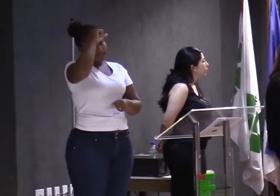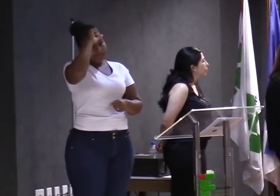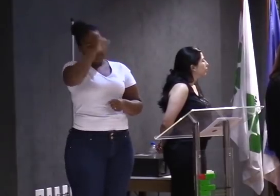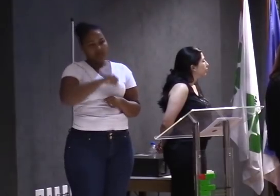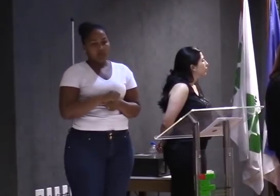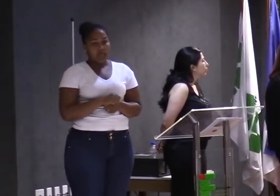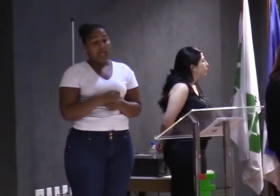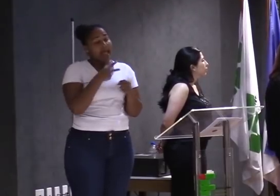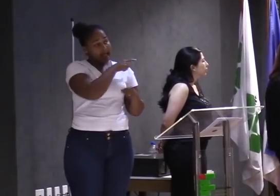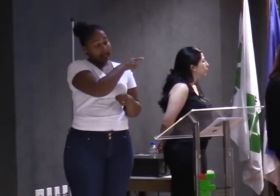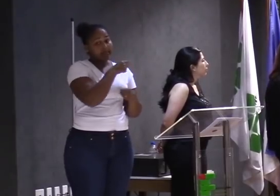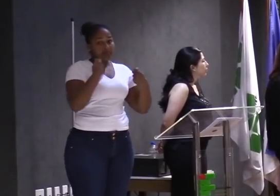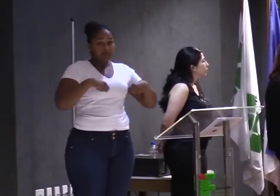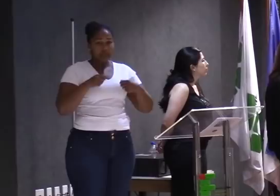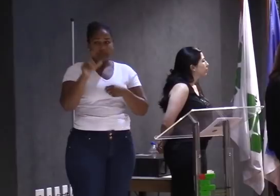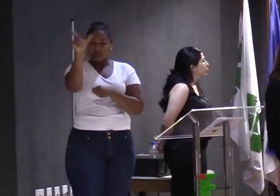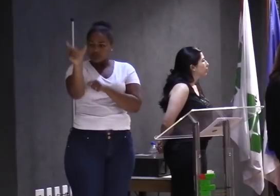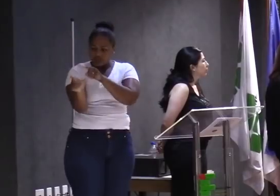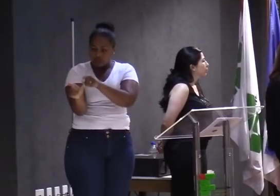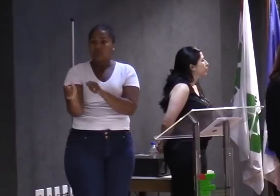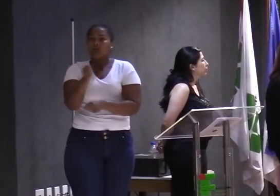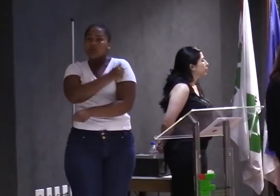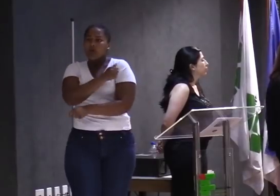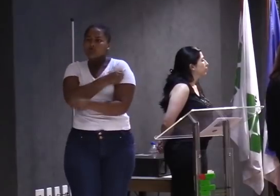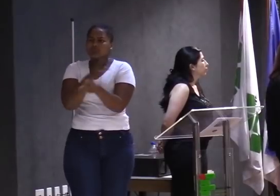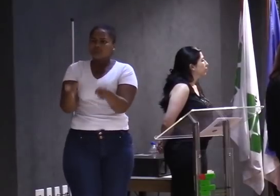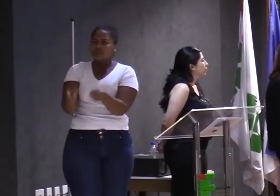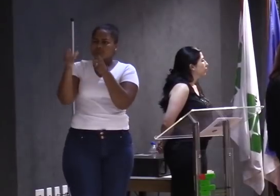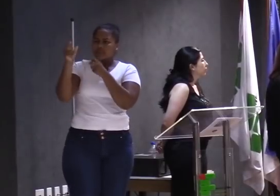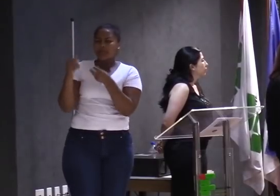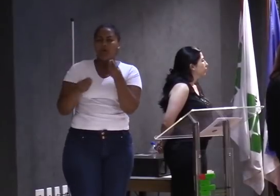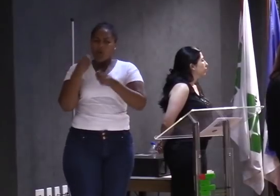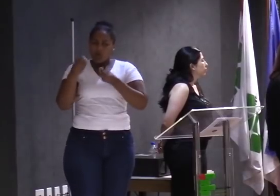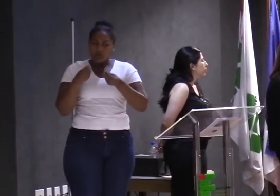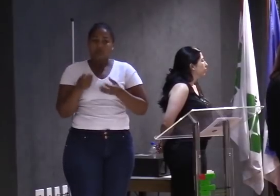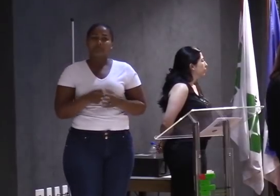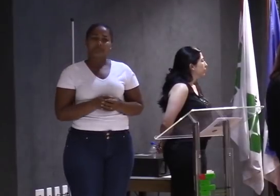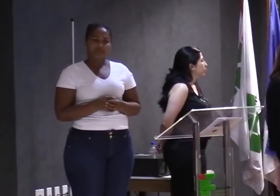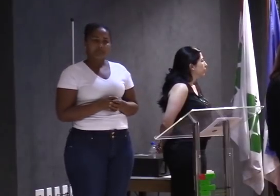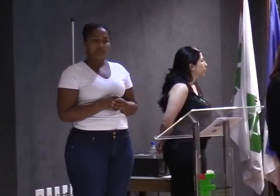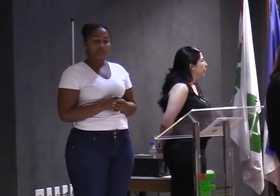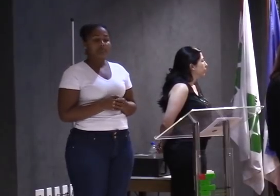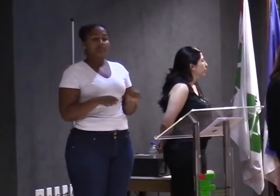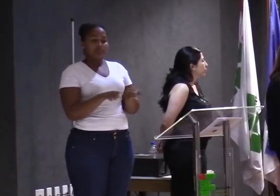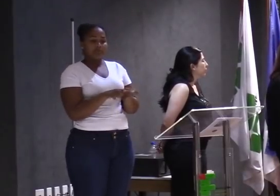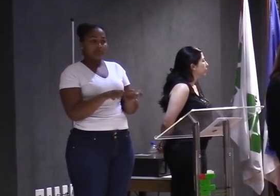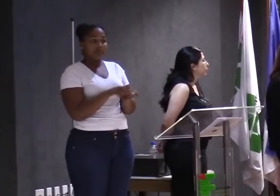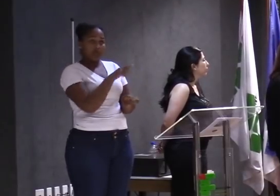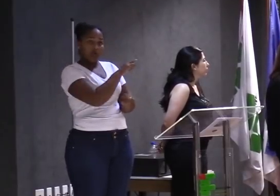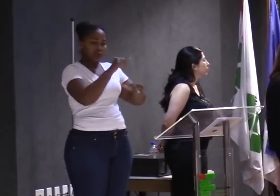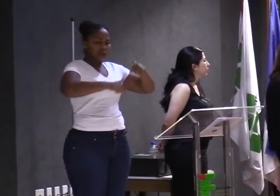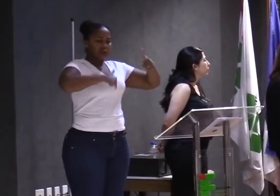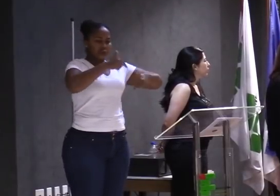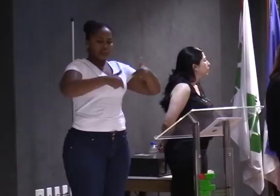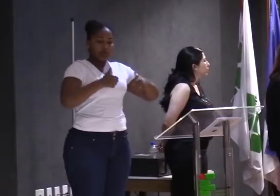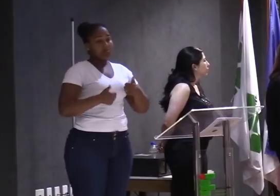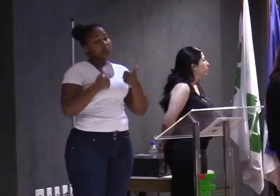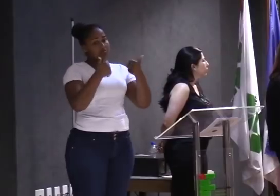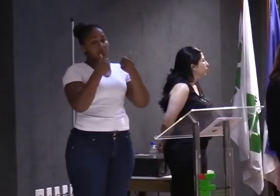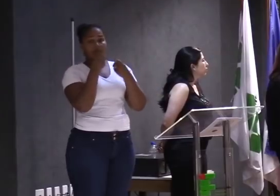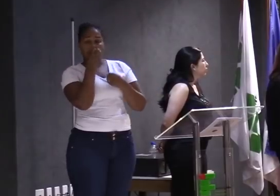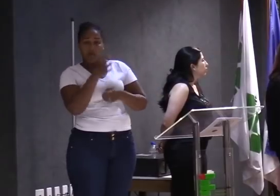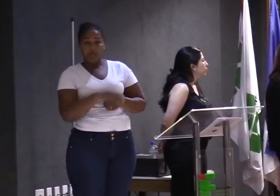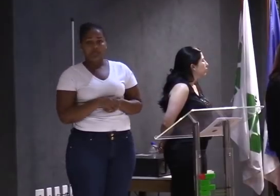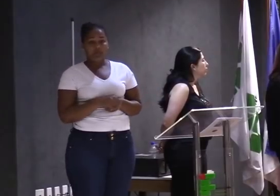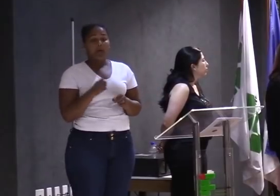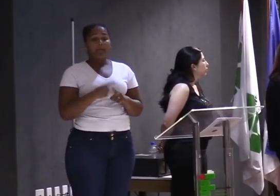faz, se ele conseguiu captar a minha informação. Então, eu tenho um pouco mais de trabalho, mas, assim, o resultado dele é muito interessante, porque eu consigo saber o